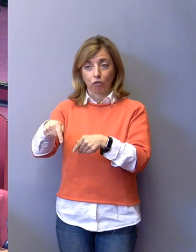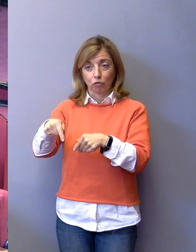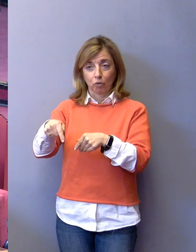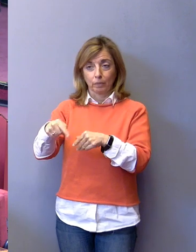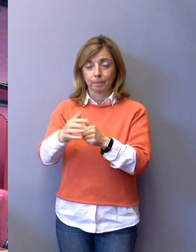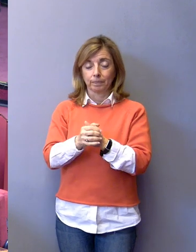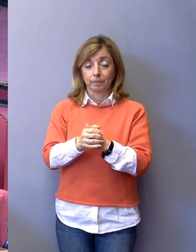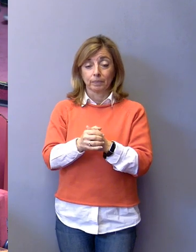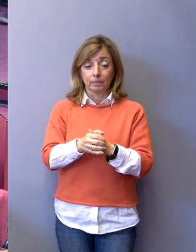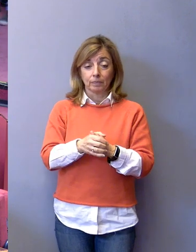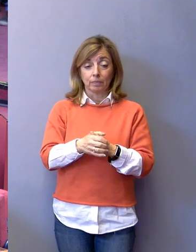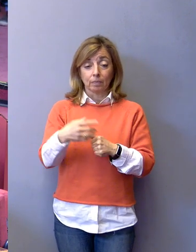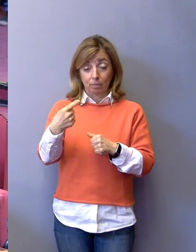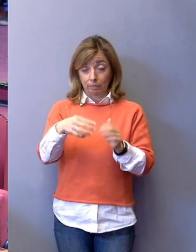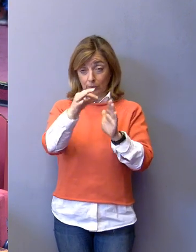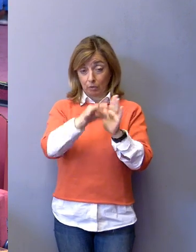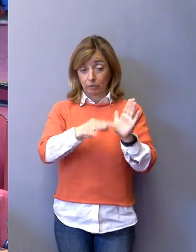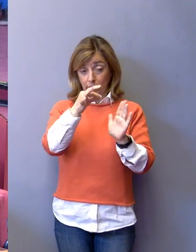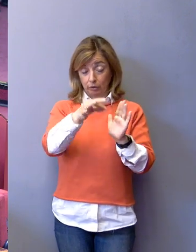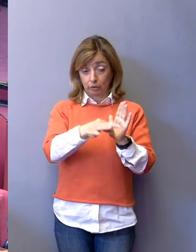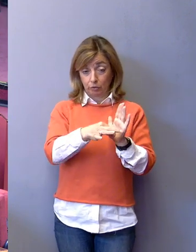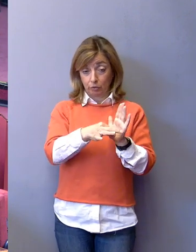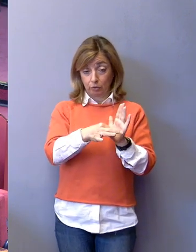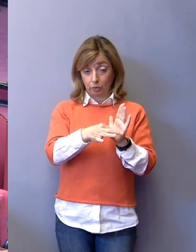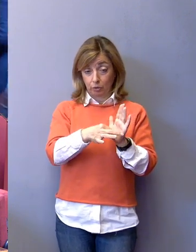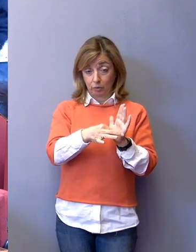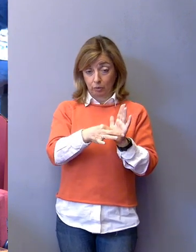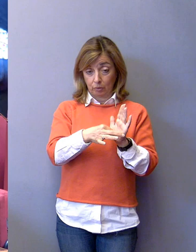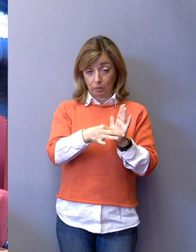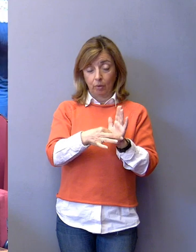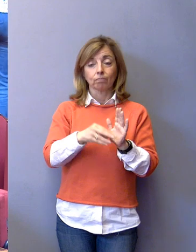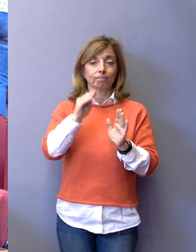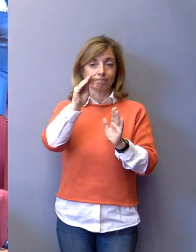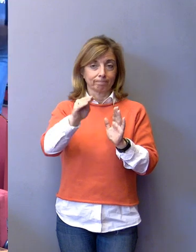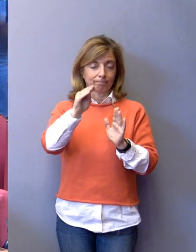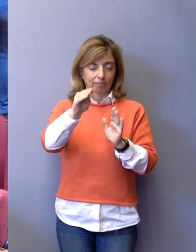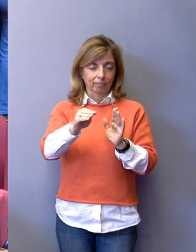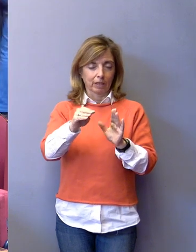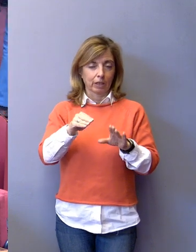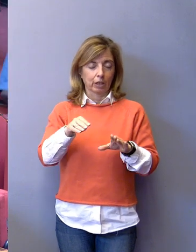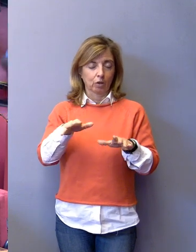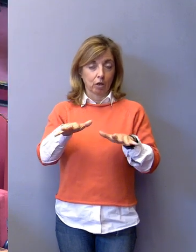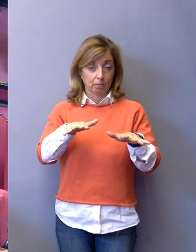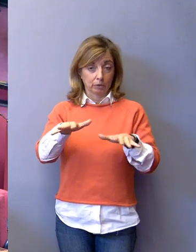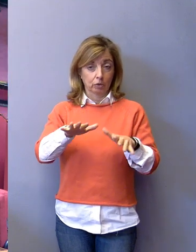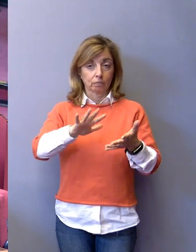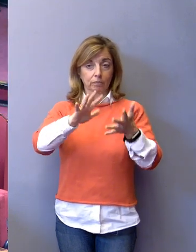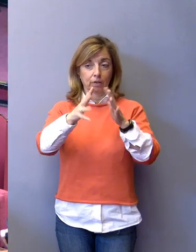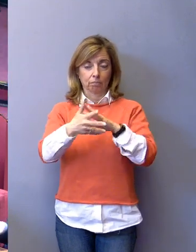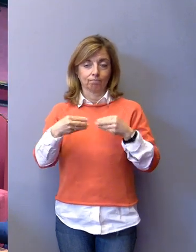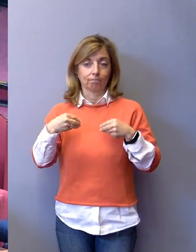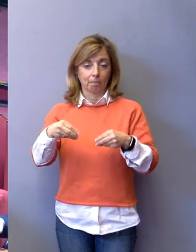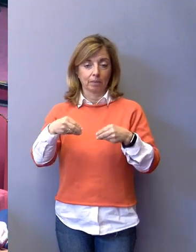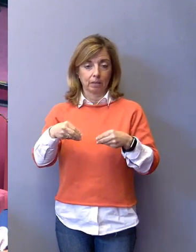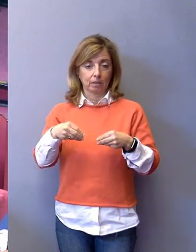questa Ovviamente questo ordine del giorno che da mandato per farsi parte attiva quindi sempre lo stesso discorso e concludere l'esposizione